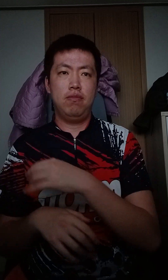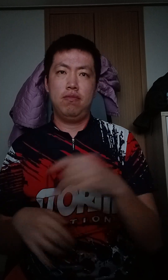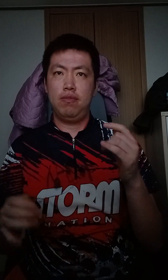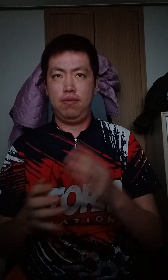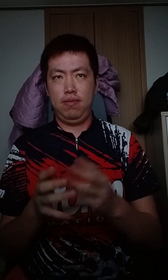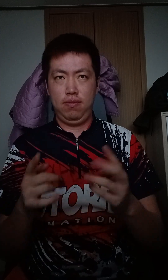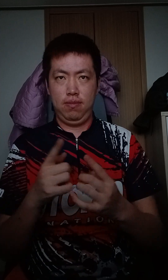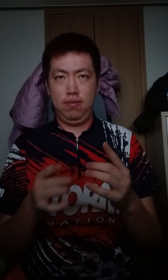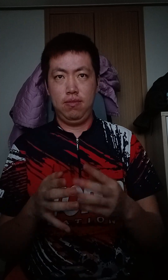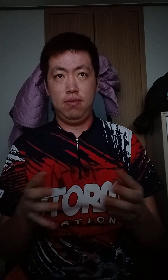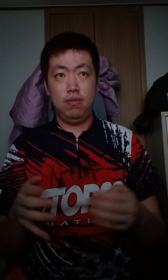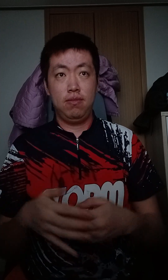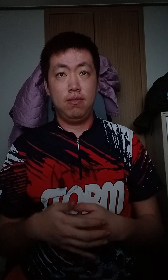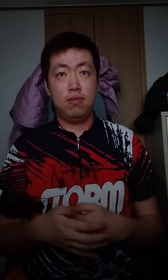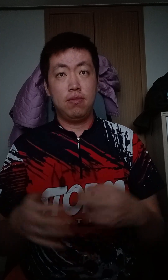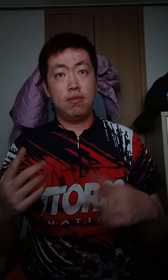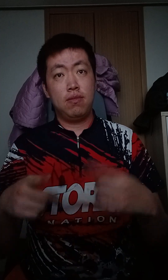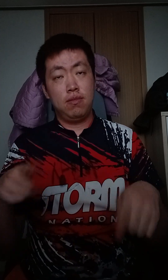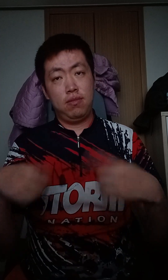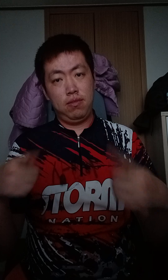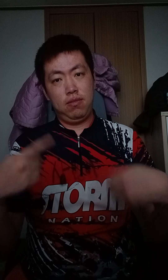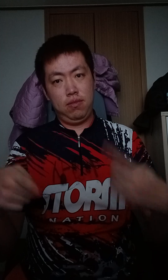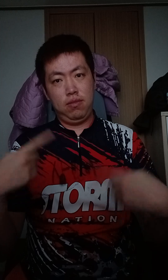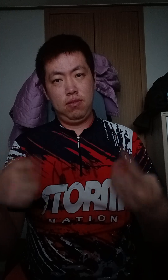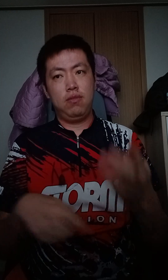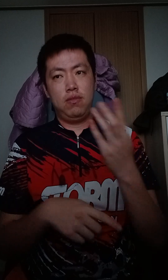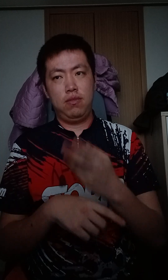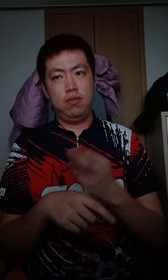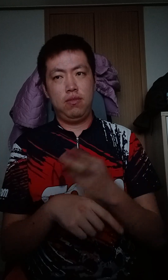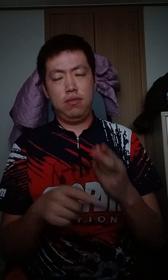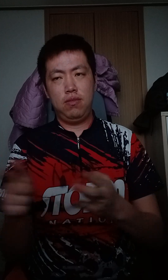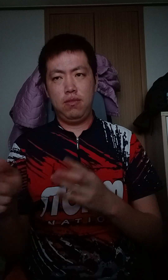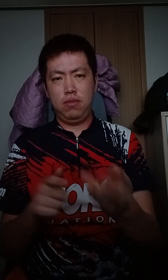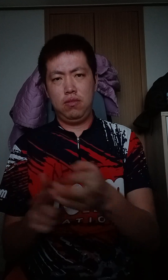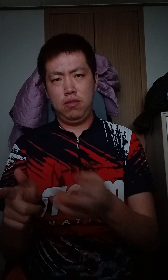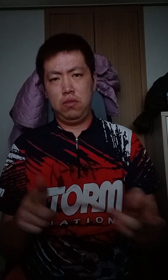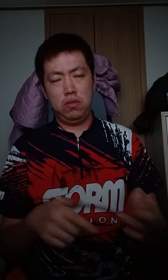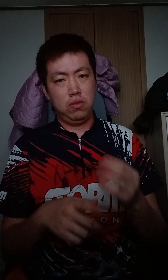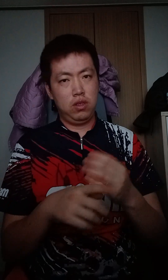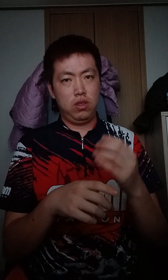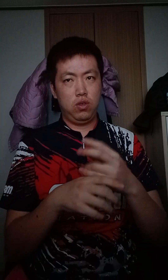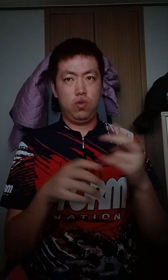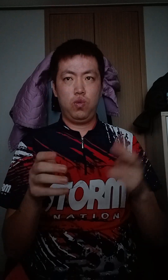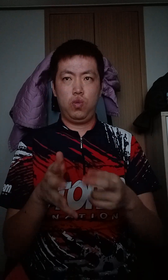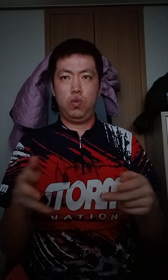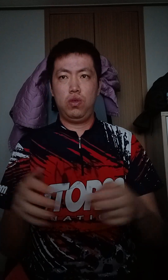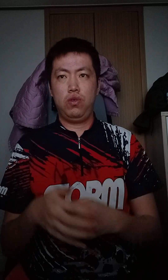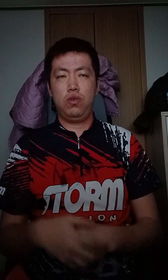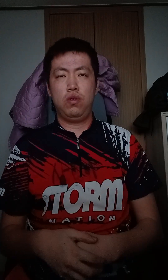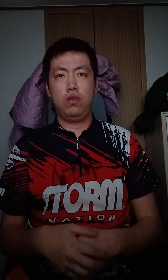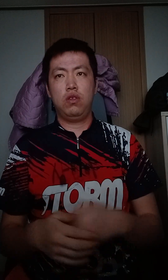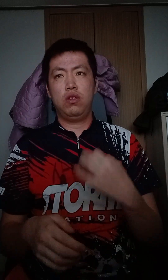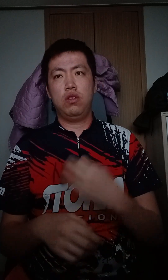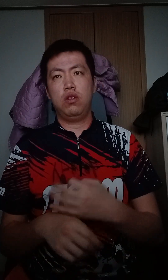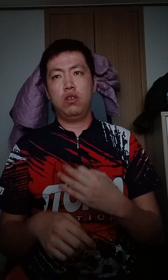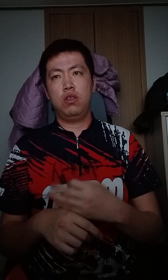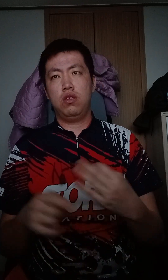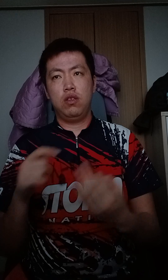협소합니다. 휠체어가 자유롭게 움직일 수 있도록 1.4m 이상의 길이를 확보해야 하는데 기준에 미치지